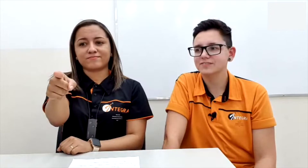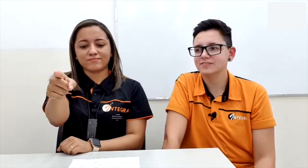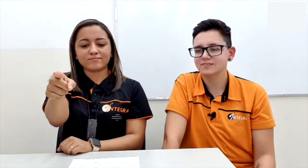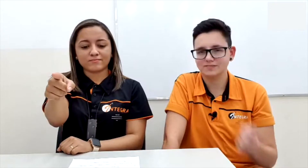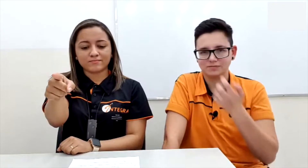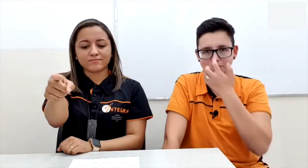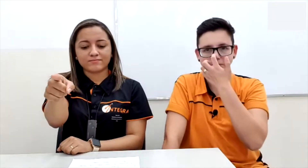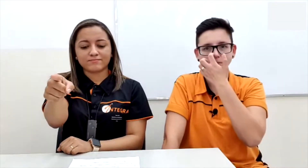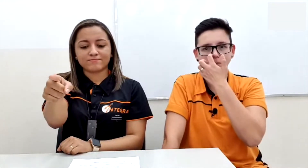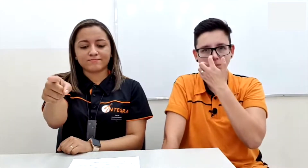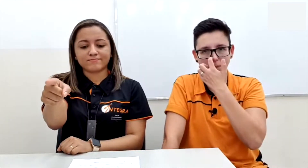você.